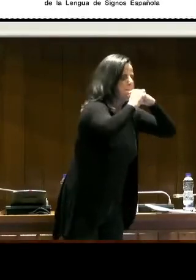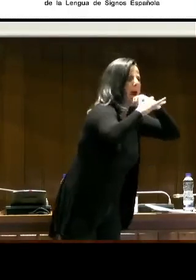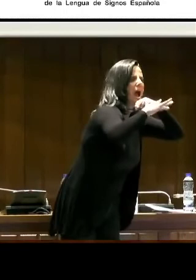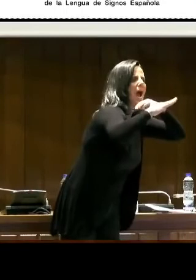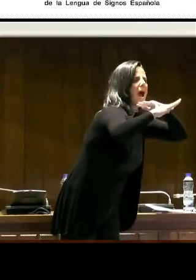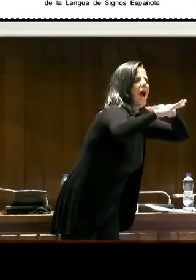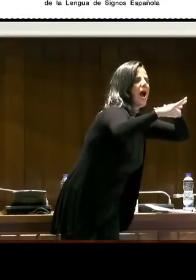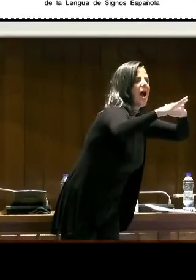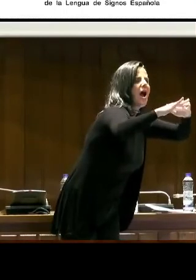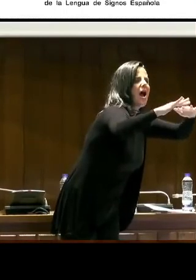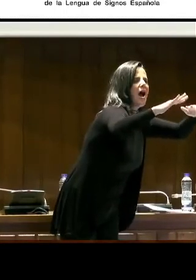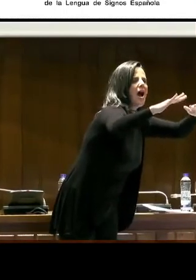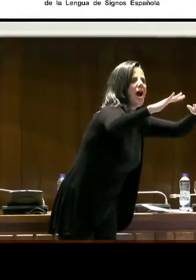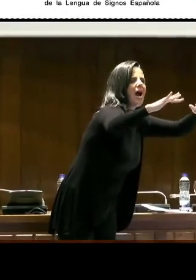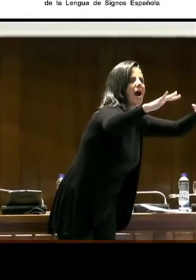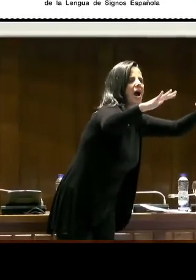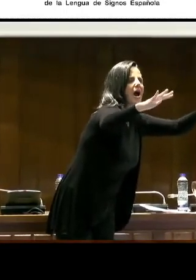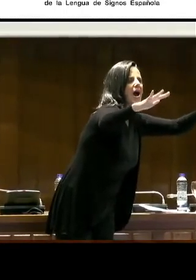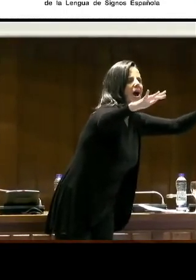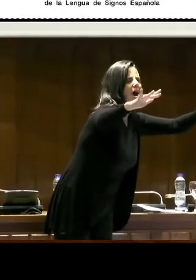Este septiembre